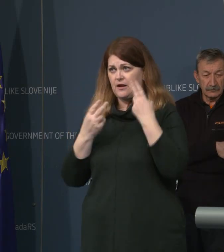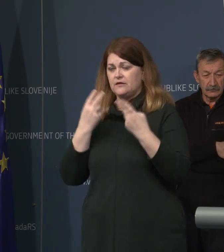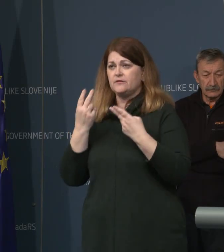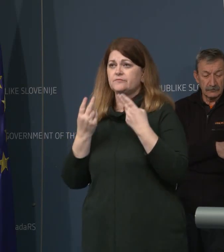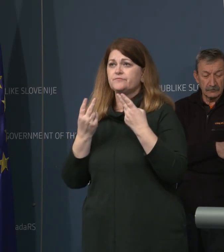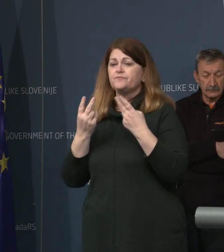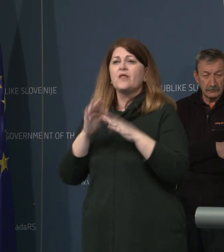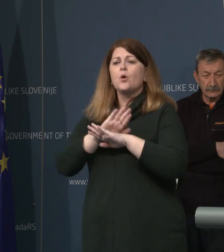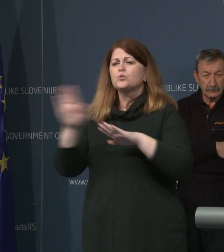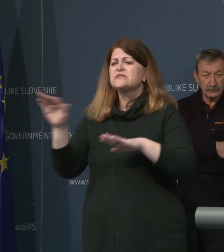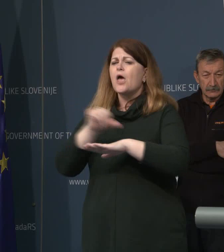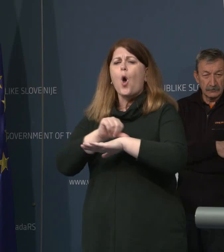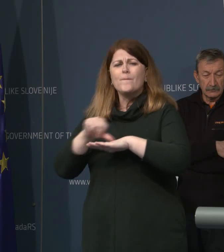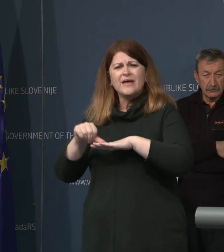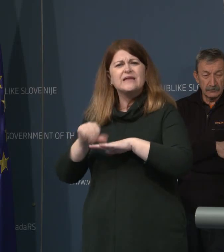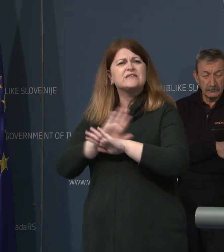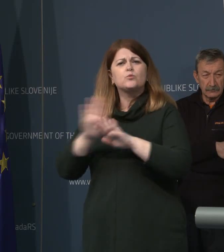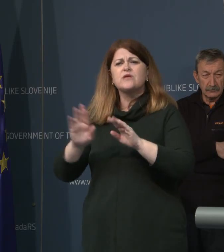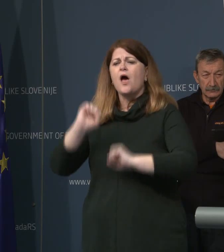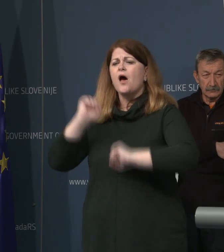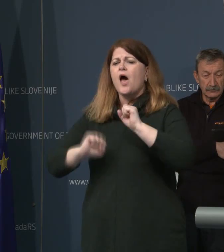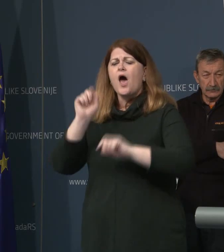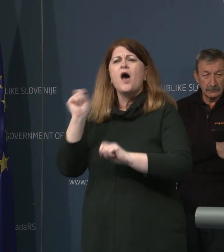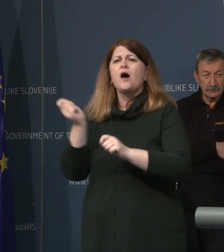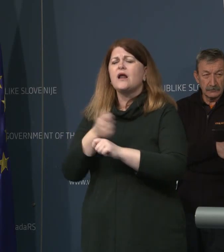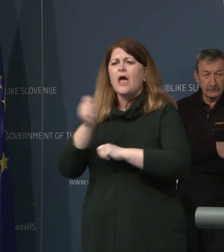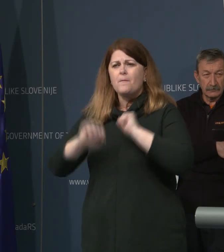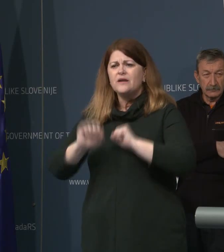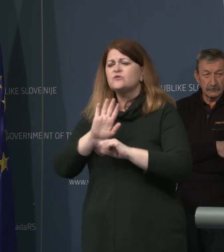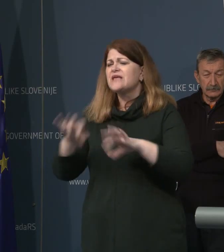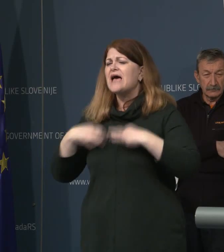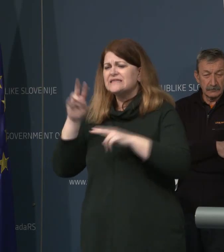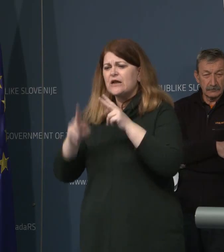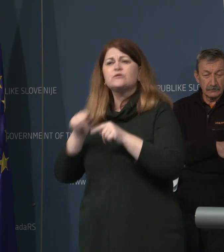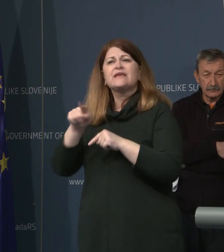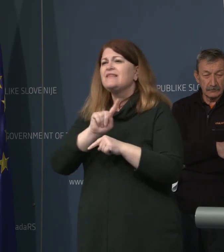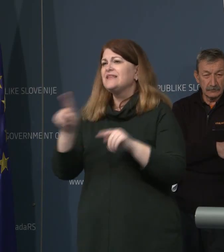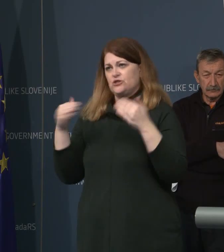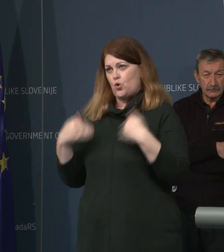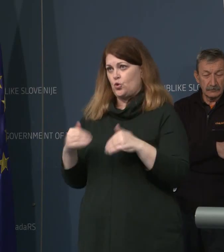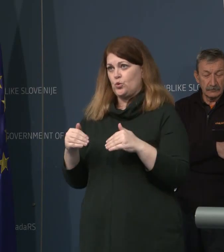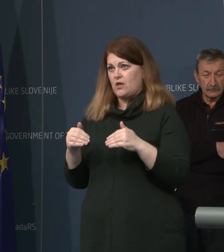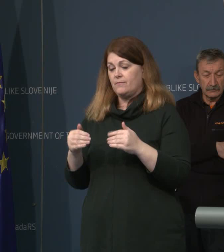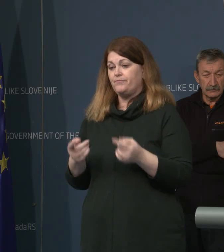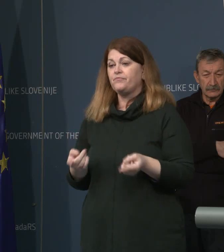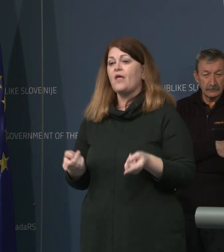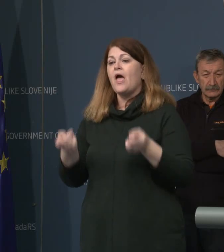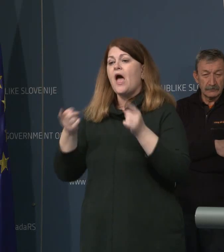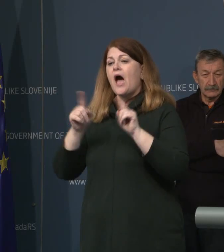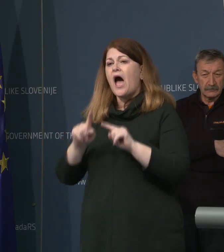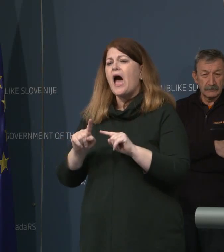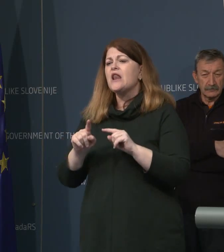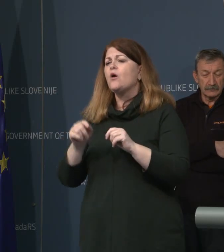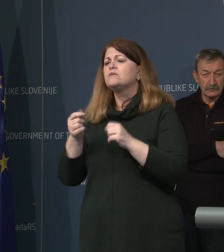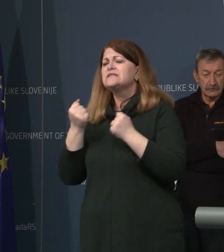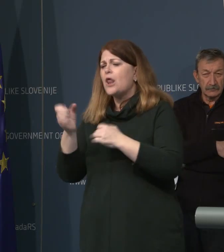pregledi, vse operacije, vsa rehabilitacija in vsa zdravljenja, ki niso nujna ali pod stopnjo nujnosti